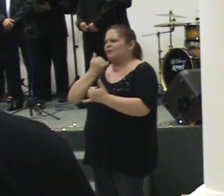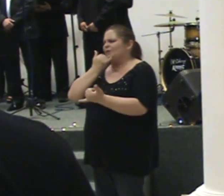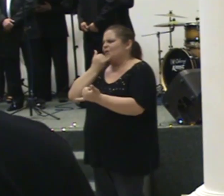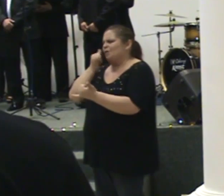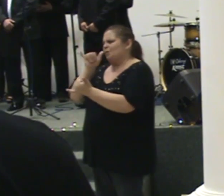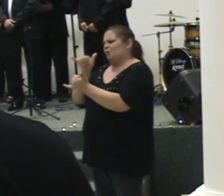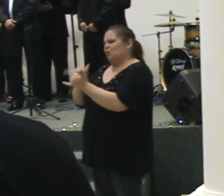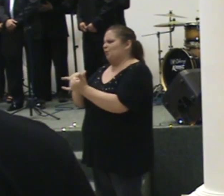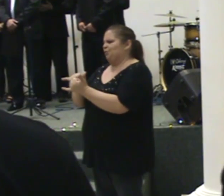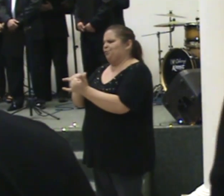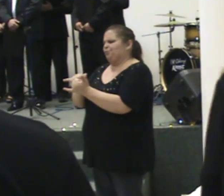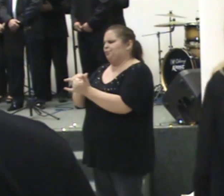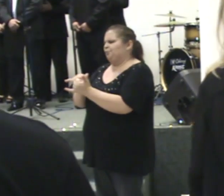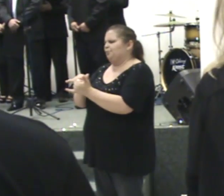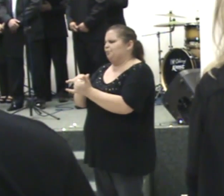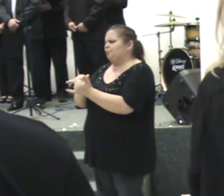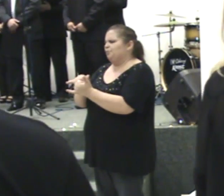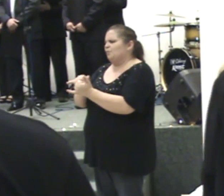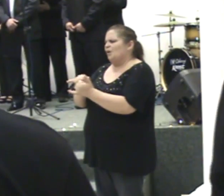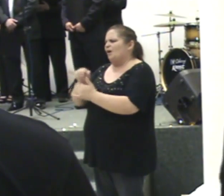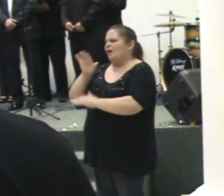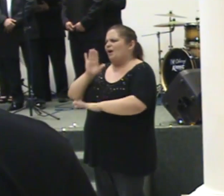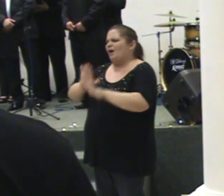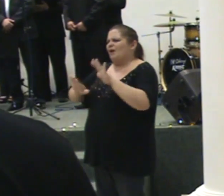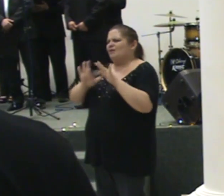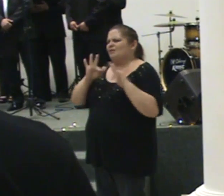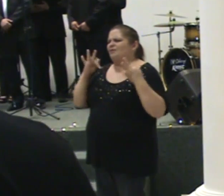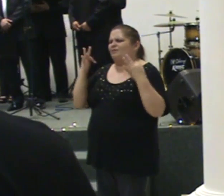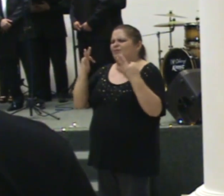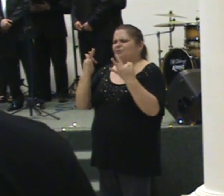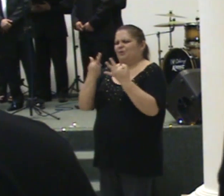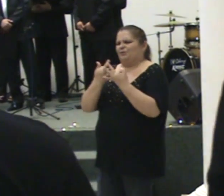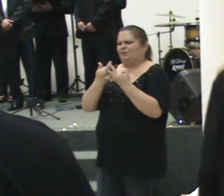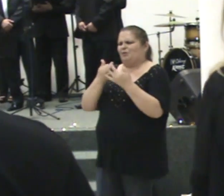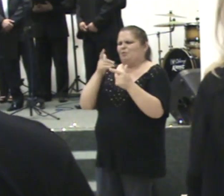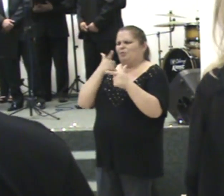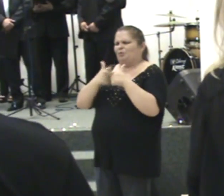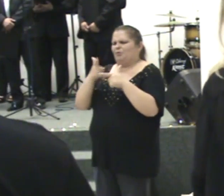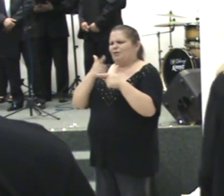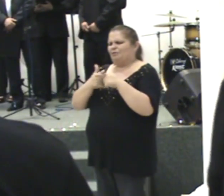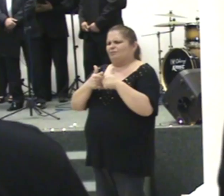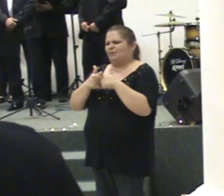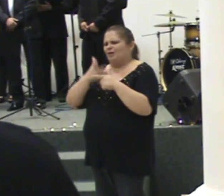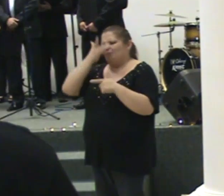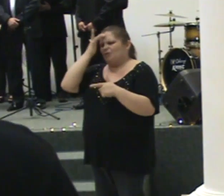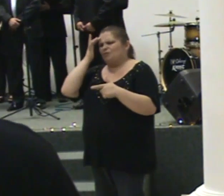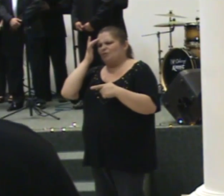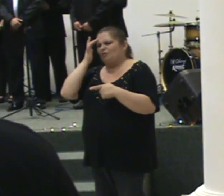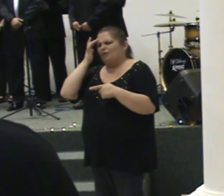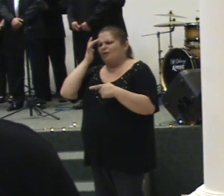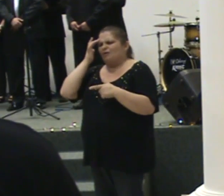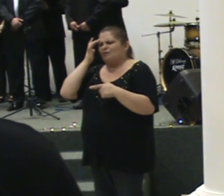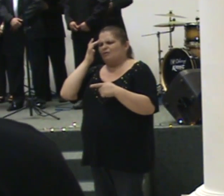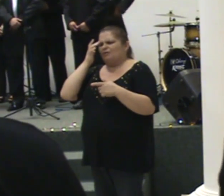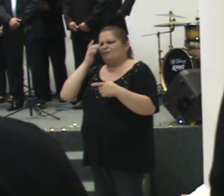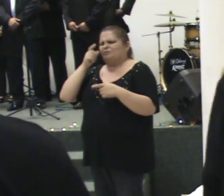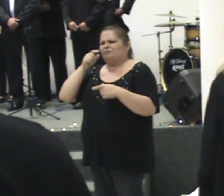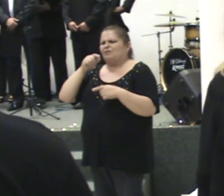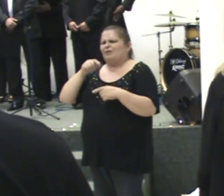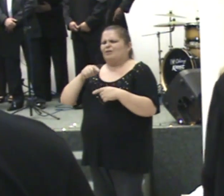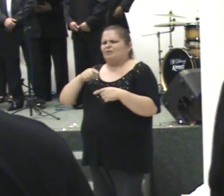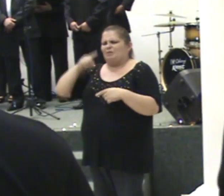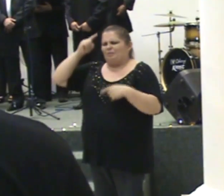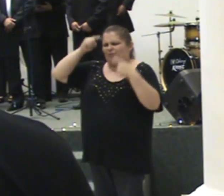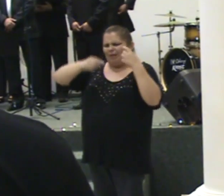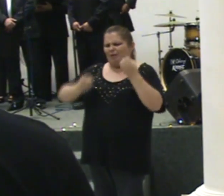nós rompemos o relacionamento. Às vezes na própria família, Pai querido, pessoas estão indo para o inferno porque nós não amolecemos o